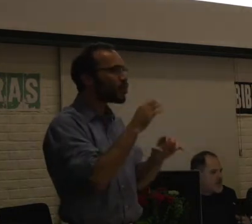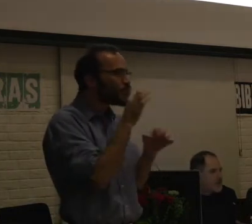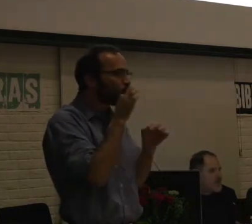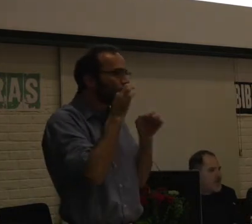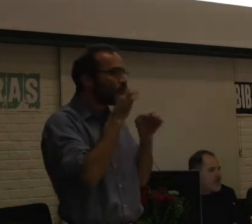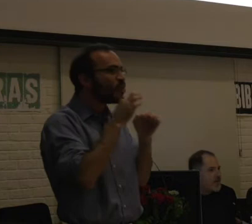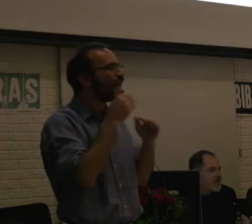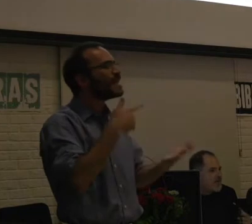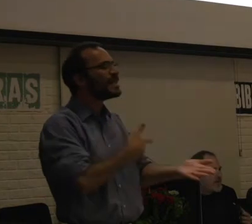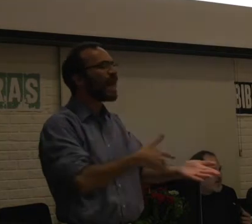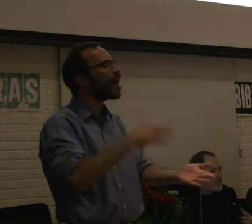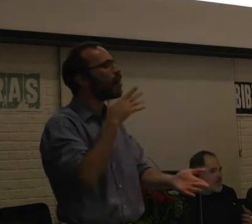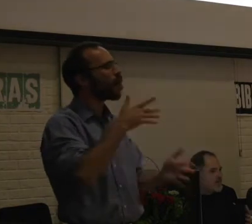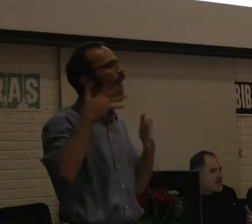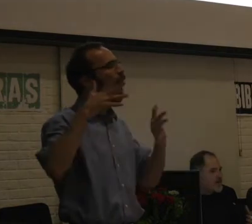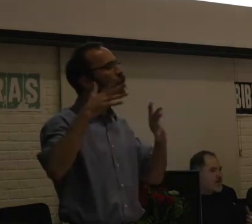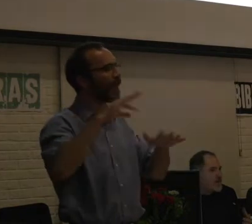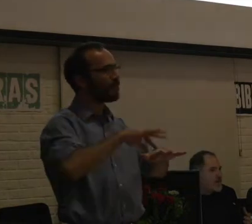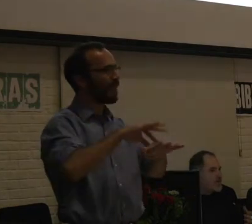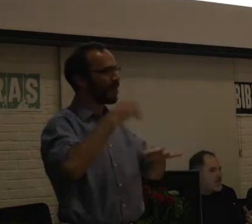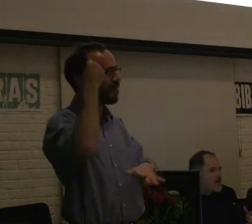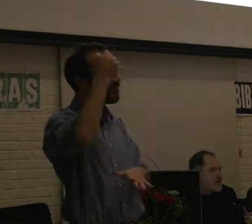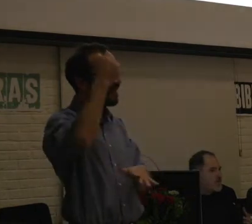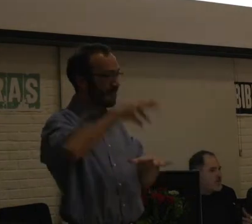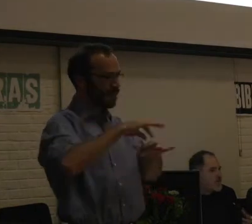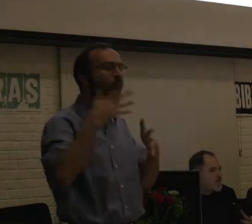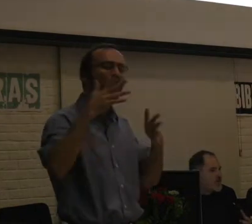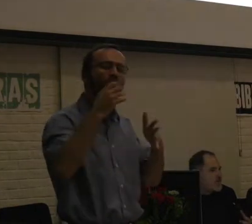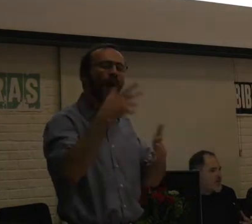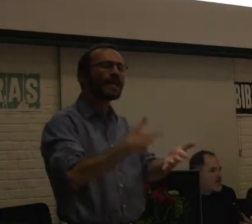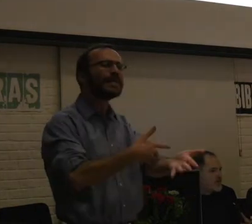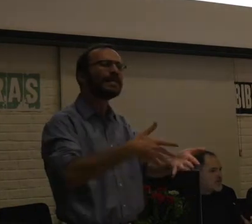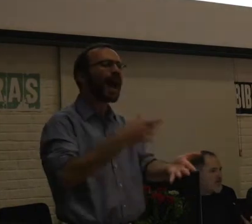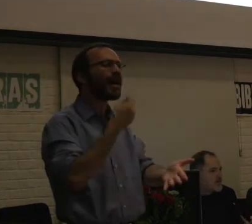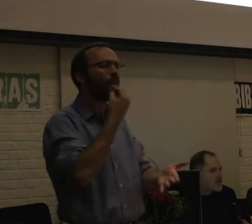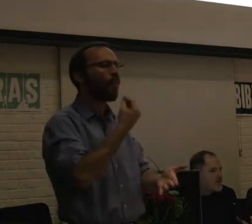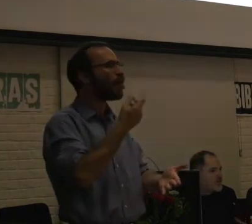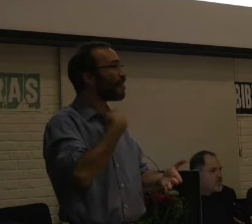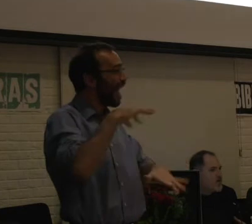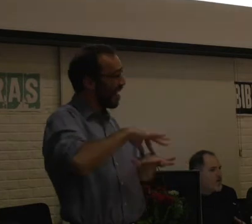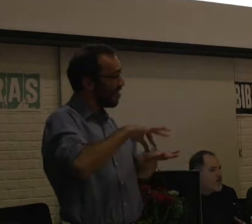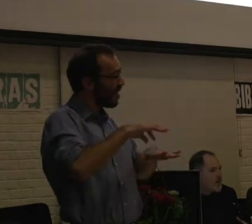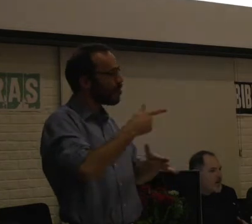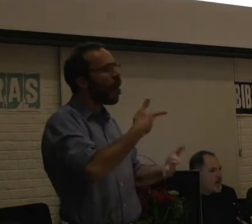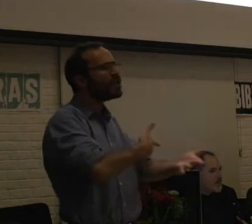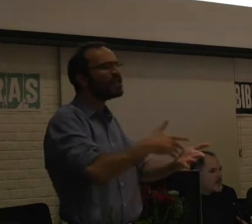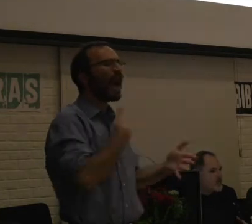médicamente. En principio se creía que por beber sangre pues se iban a curar ciertos males, sobre todo los relacionados con